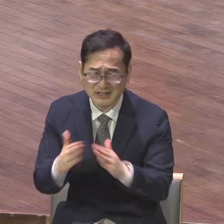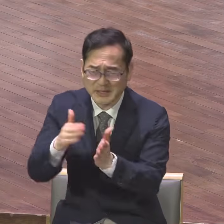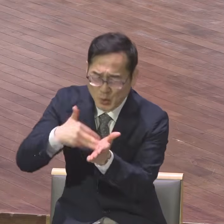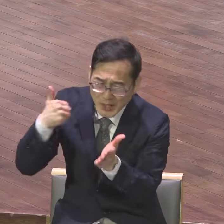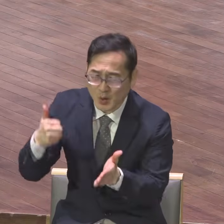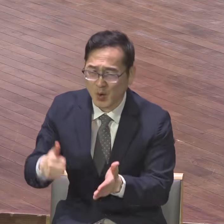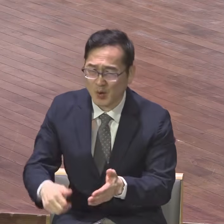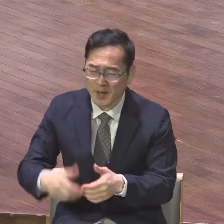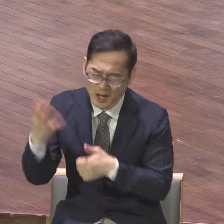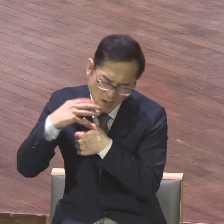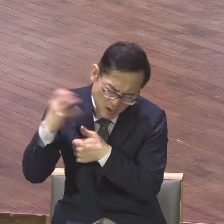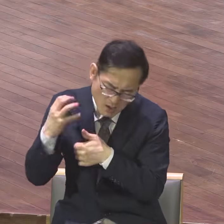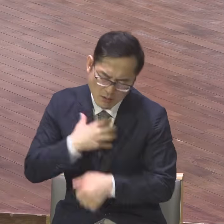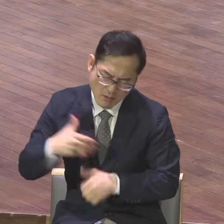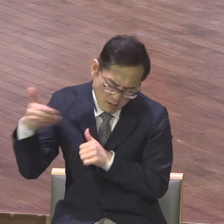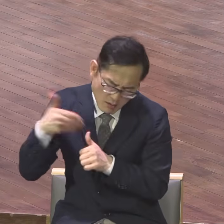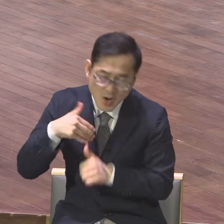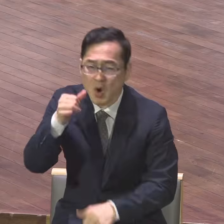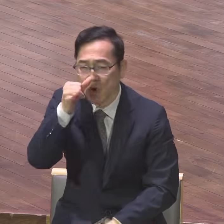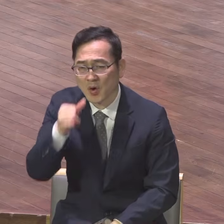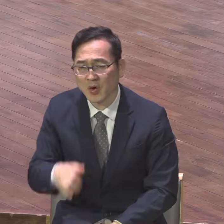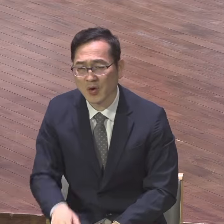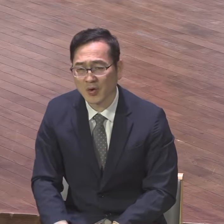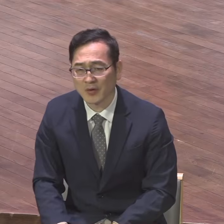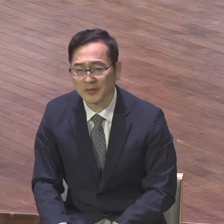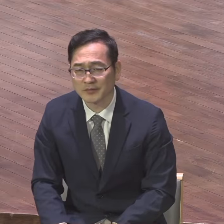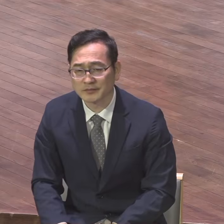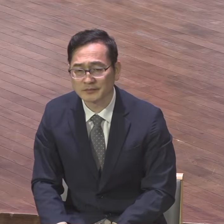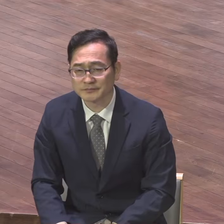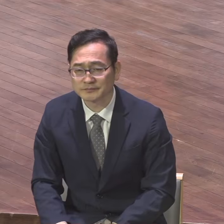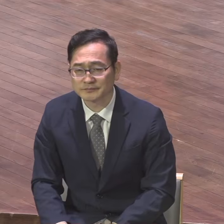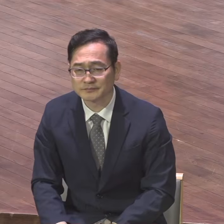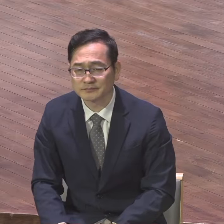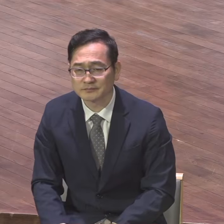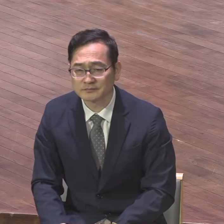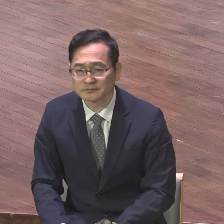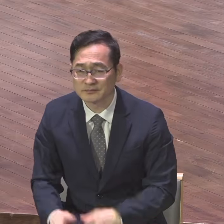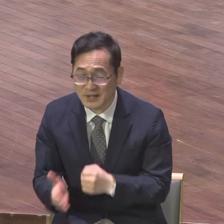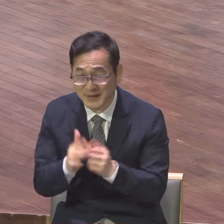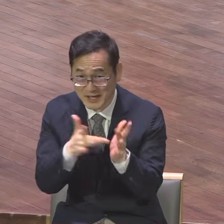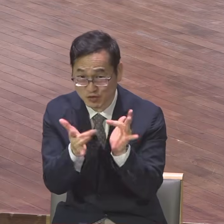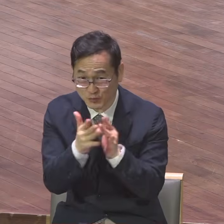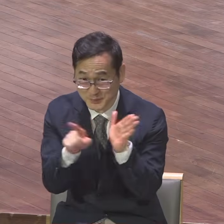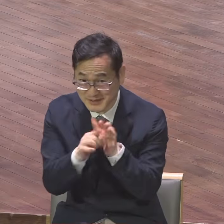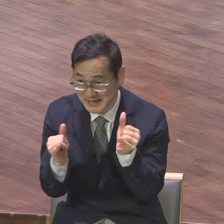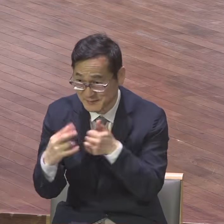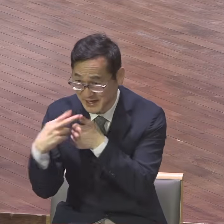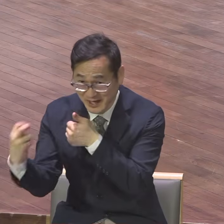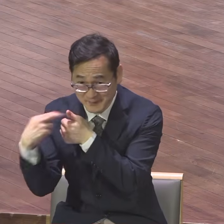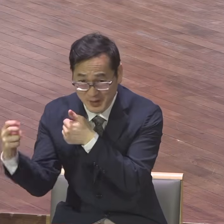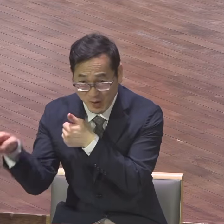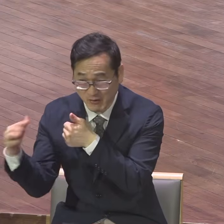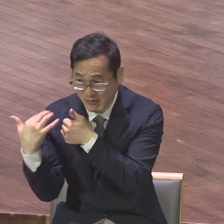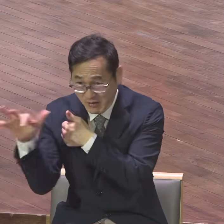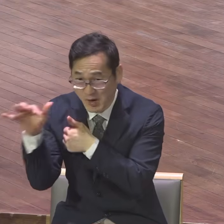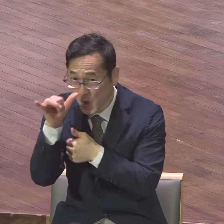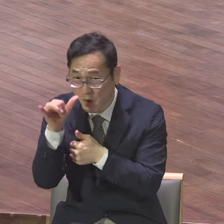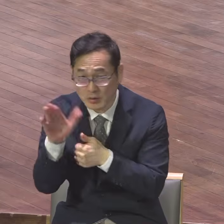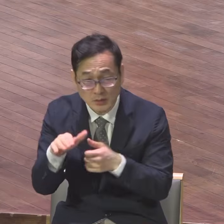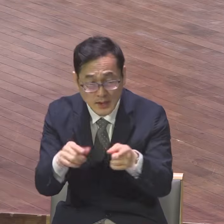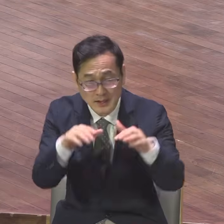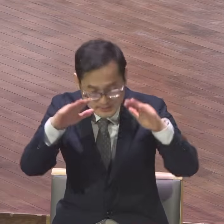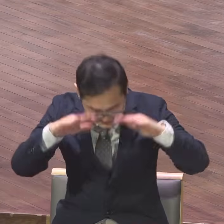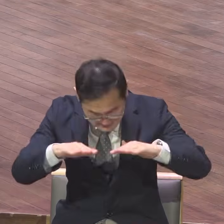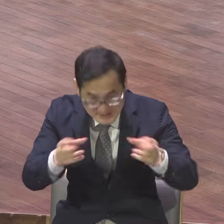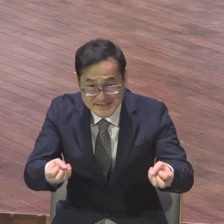다 가난하기 때문에 그 음식을, 그 싼 음식을, 제사 지내는 그 음식을 그 사서 먹는 것이 성신앙적으로